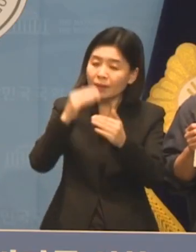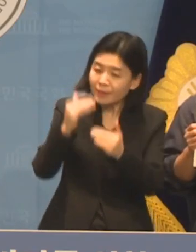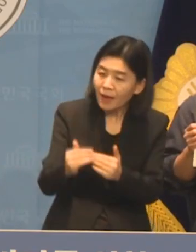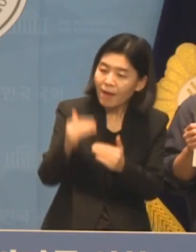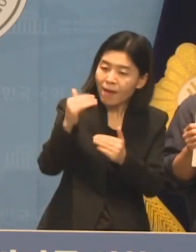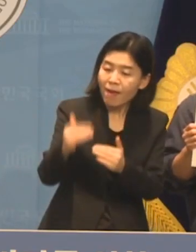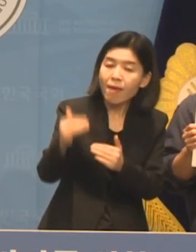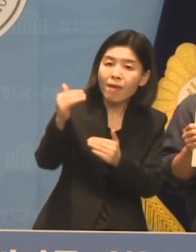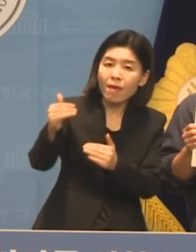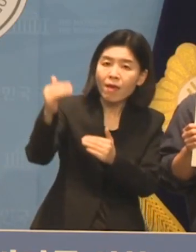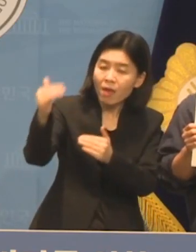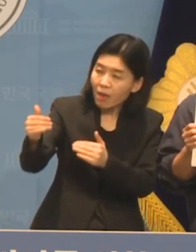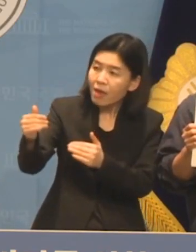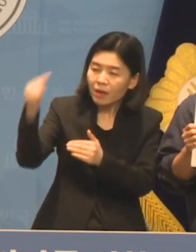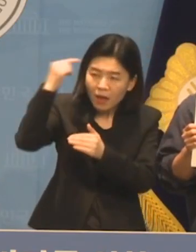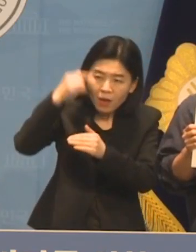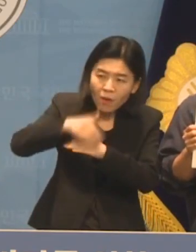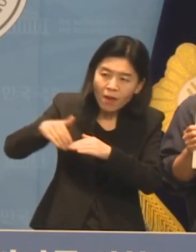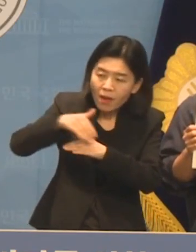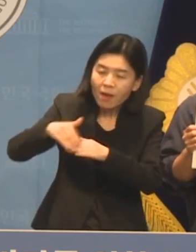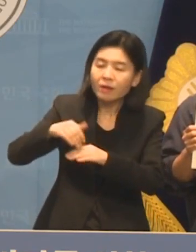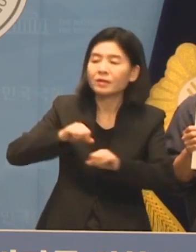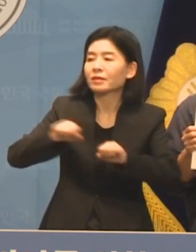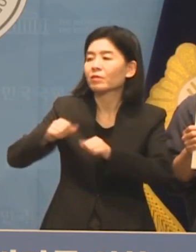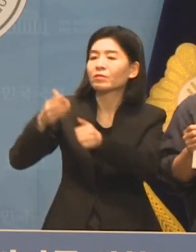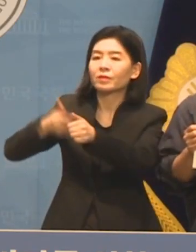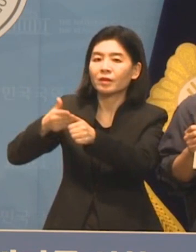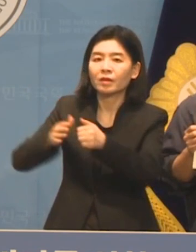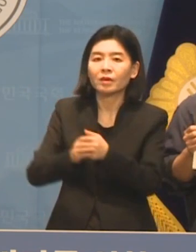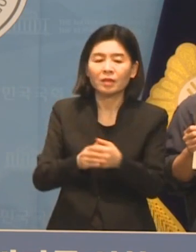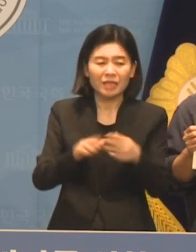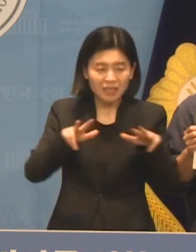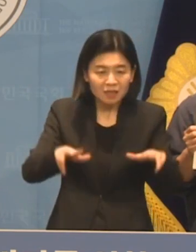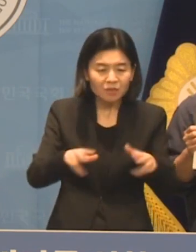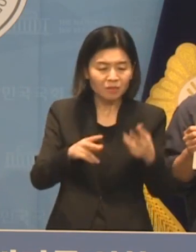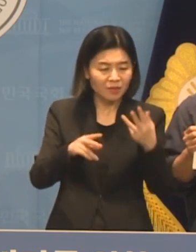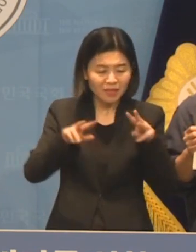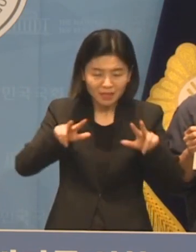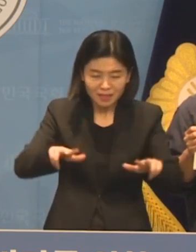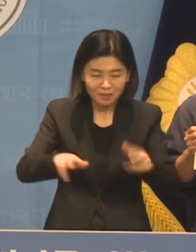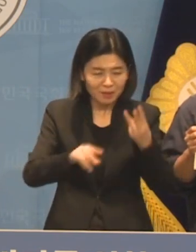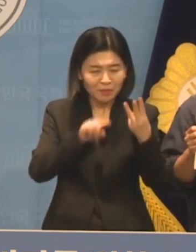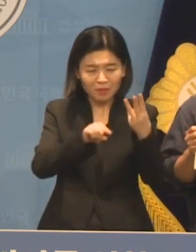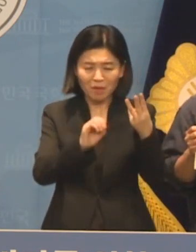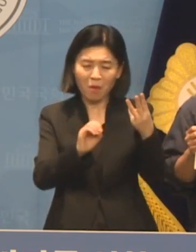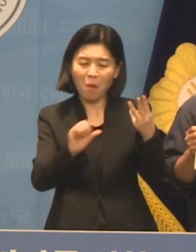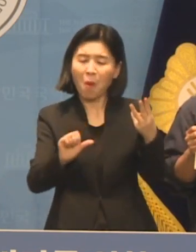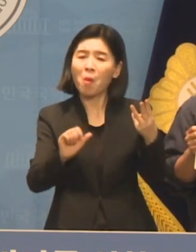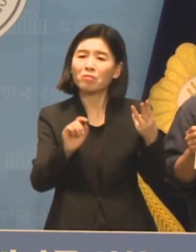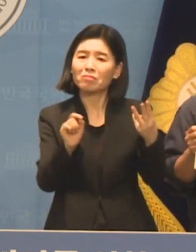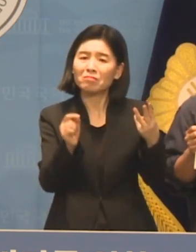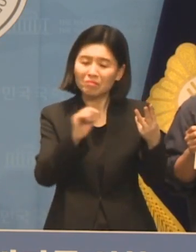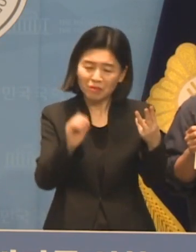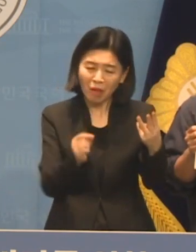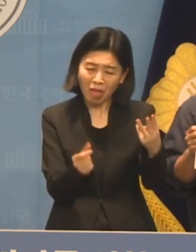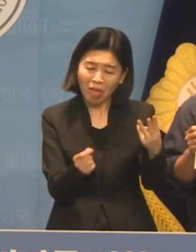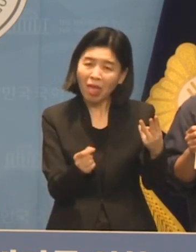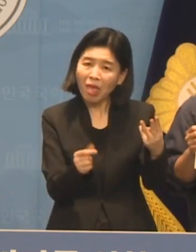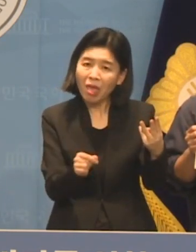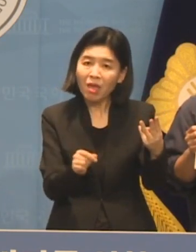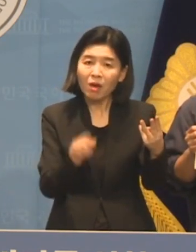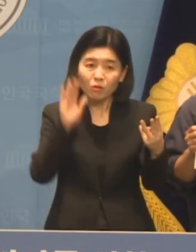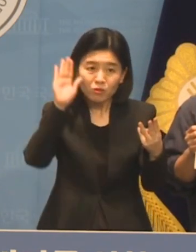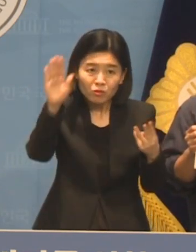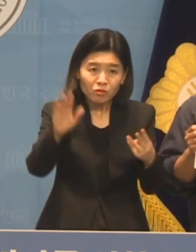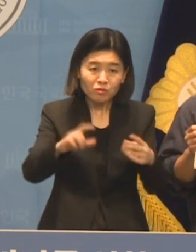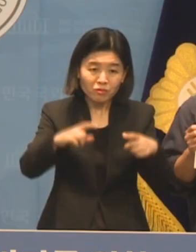목표를 수립하고 실행해야 합니다. 3.05% 수준인 현재 해양보호구역을 약속한 30%까지